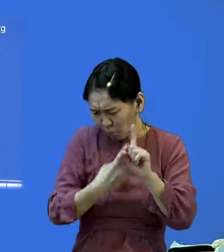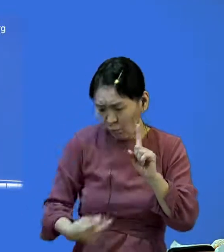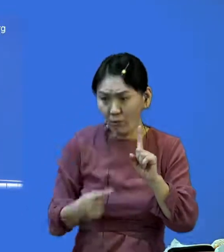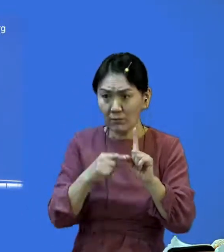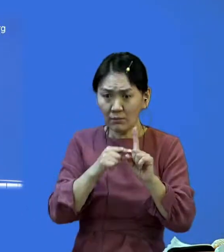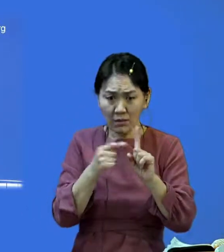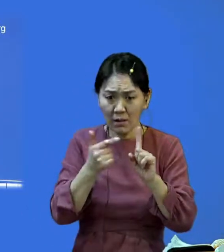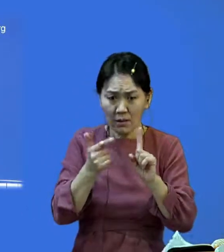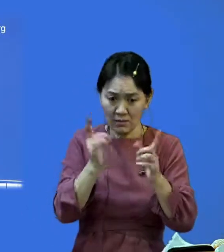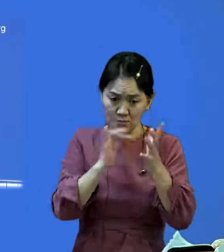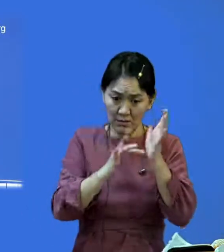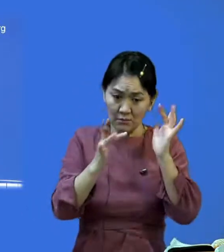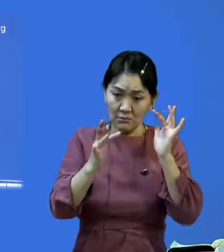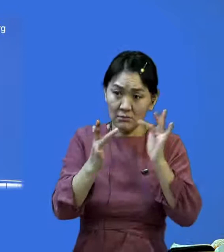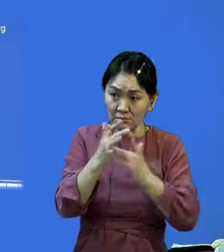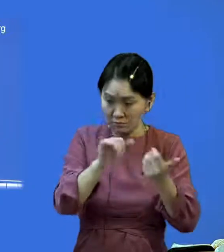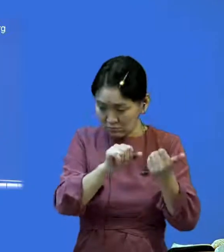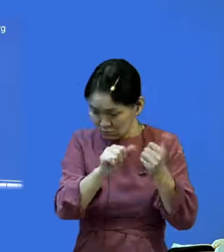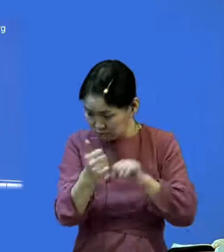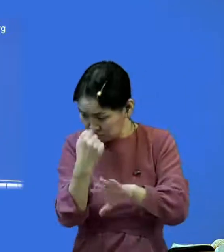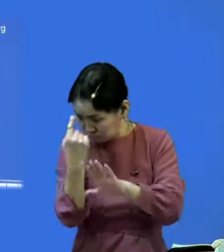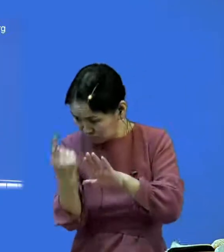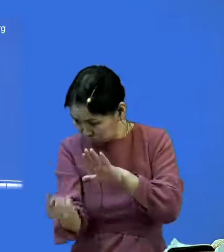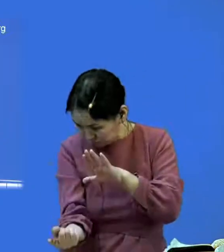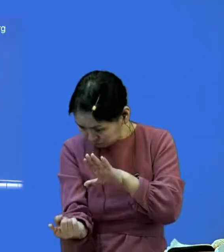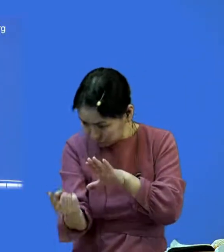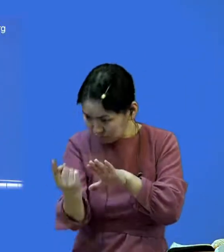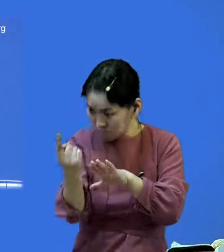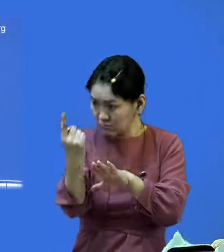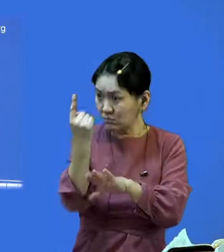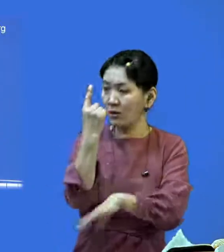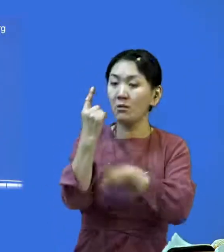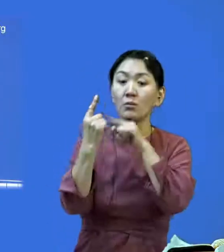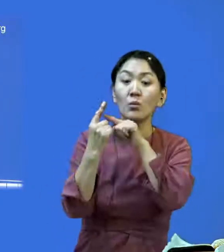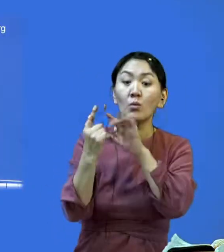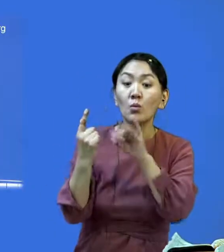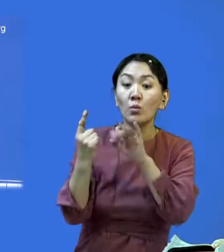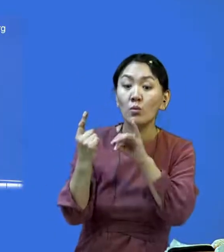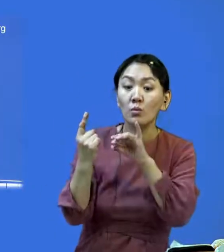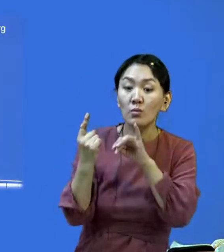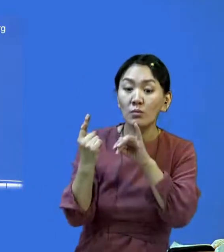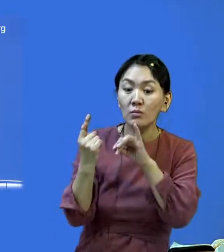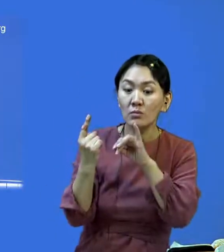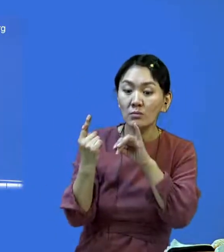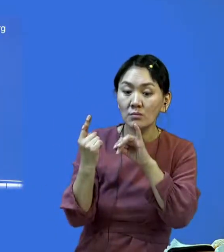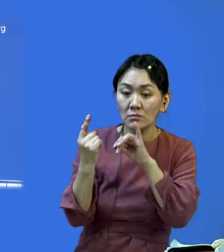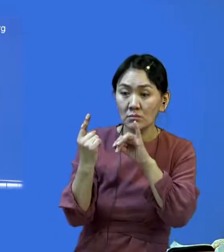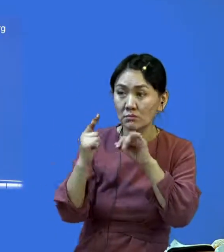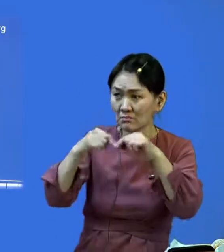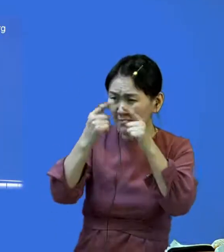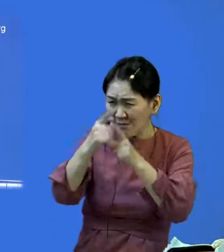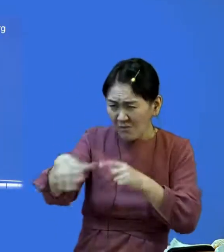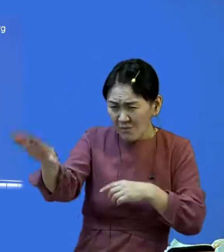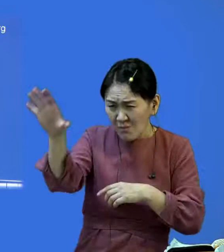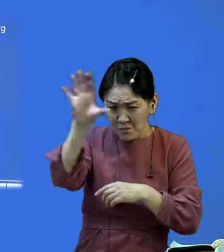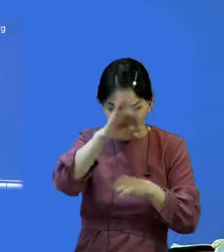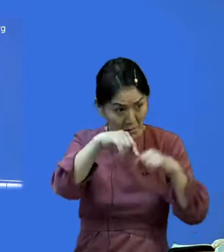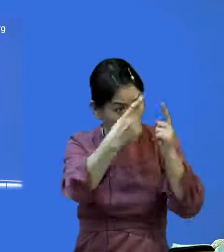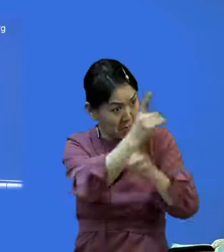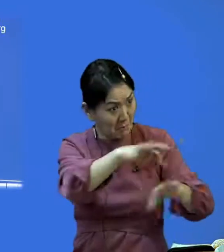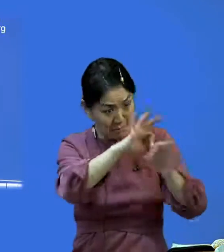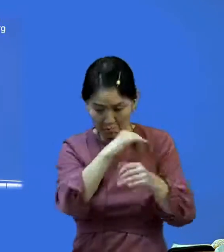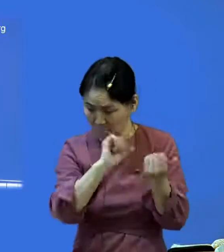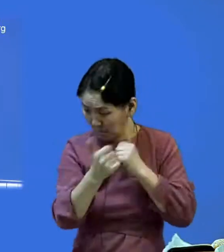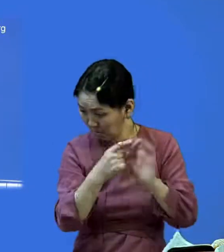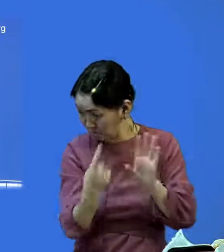Гэтэл Есүс эзэн баптизм хүртэж гарч ирж байгаа гэж байгаа нь тийм ээ. Гимнүгэлгүй нэгэн яахлаараа баптизм